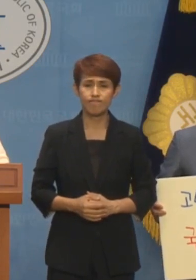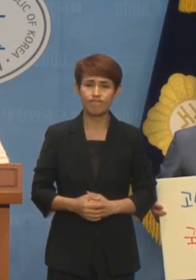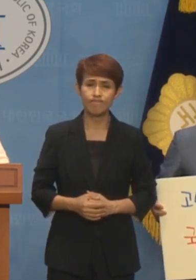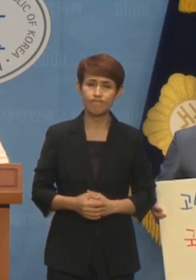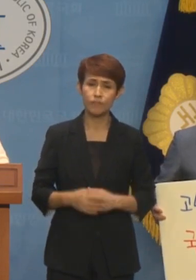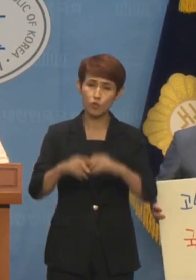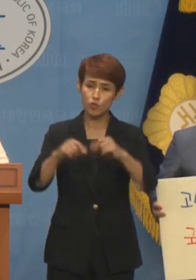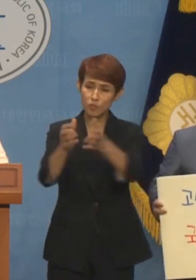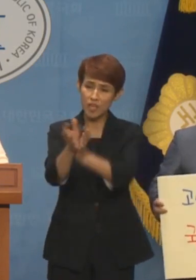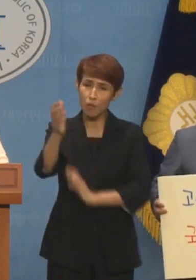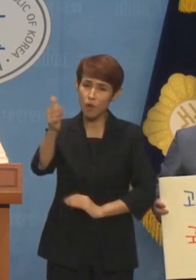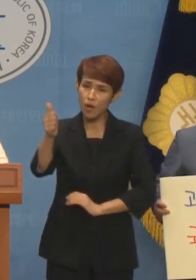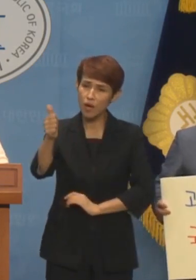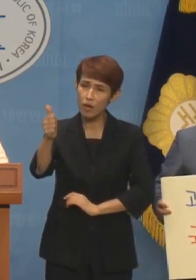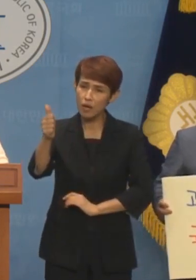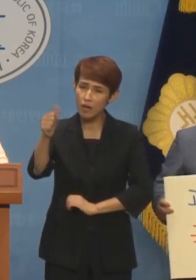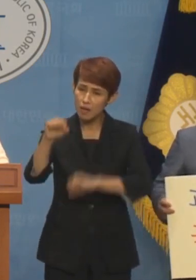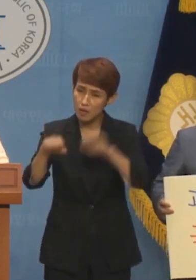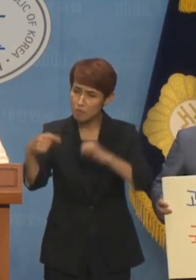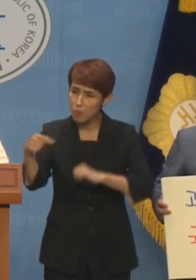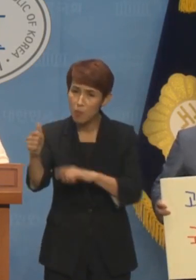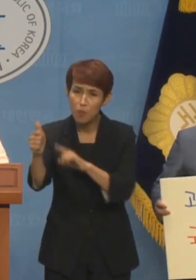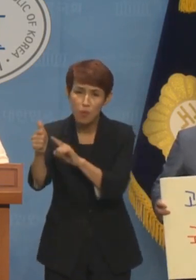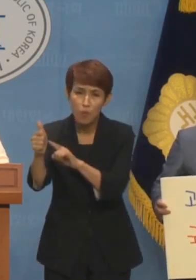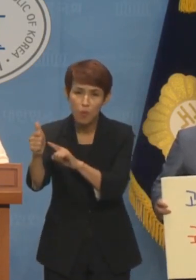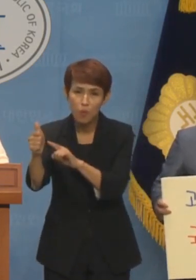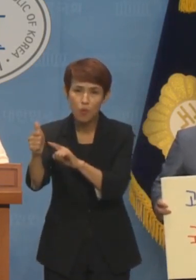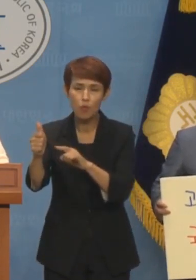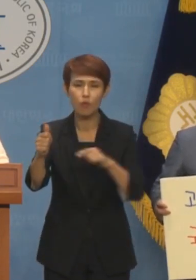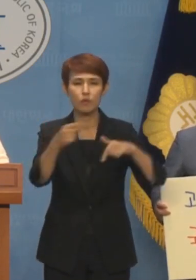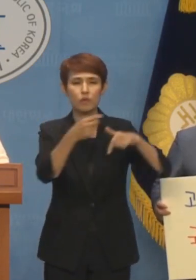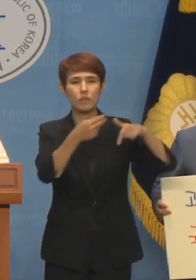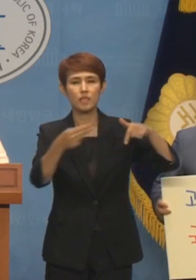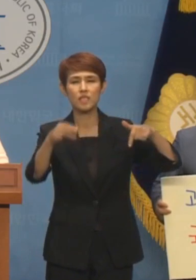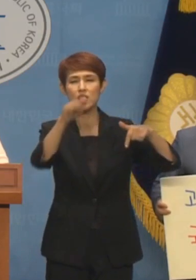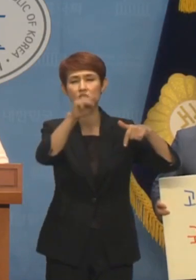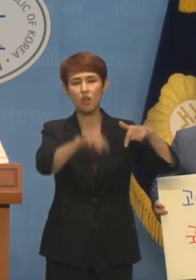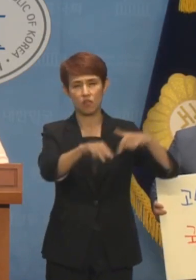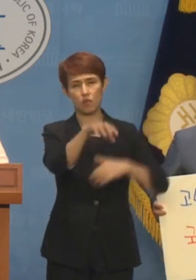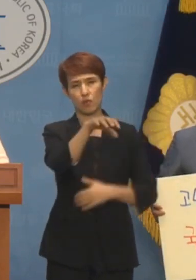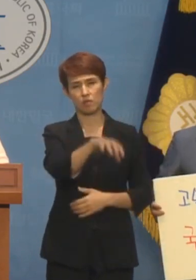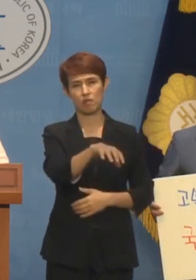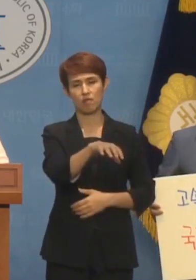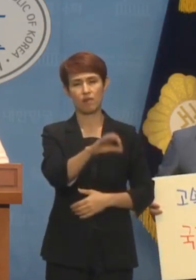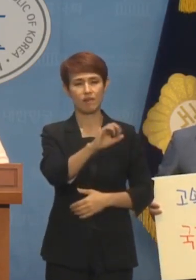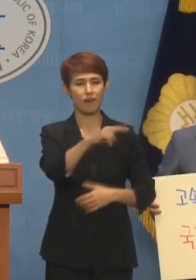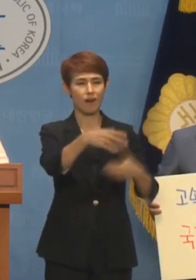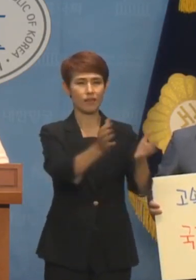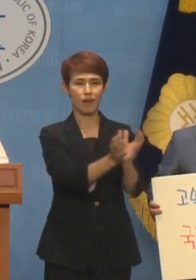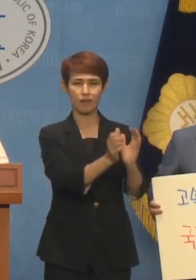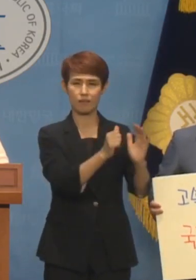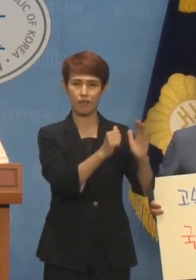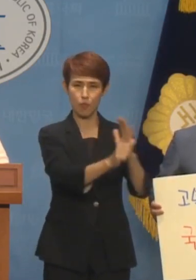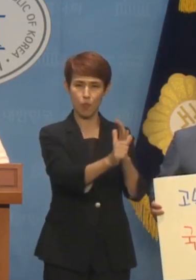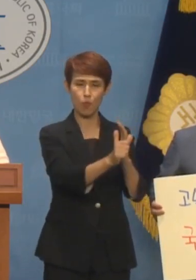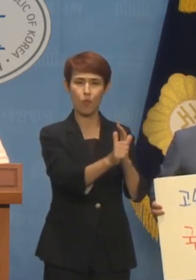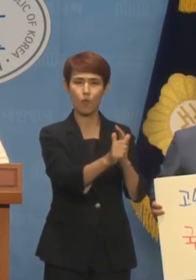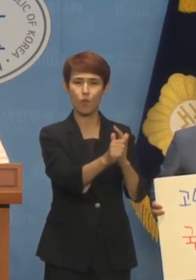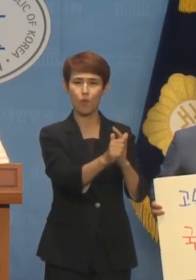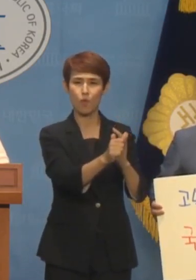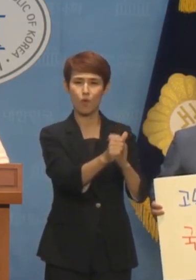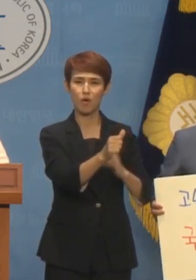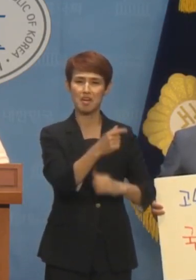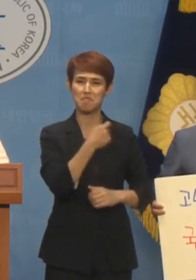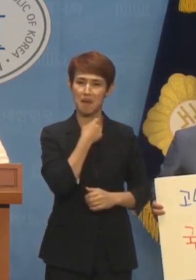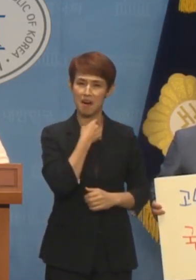계셨나 했더니 이 일타 거짓말쟁이께서 인천 계양에 가셔서 제1야당 대표와 겨루겠다고